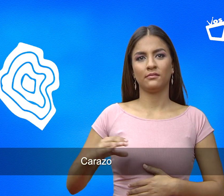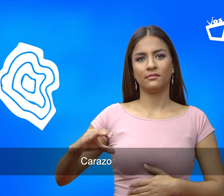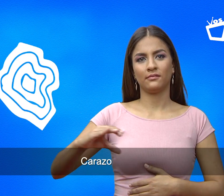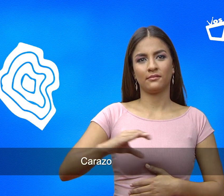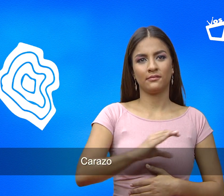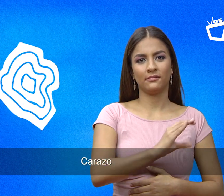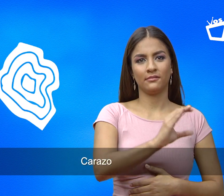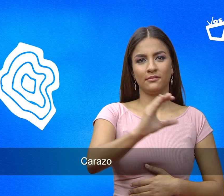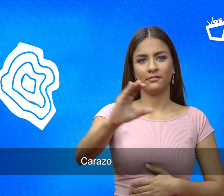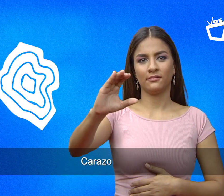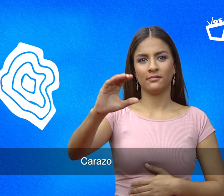carazo